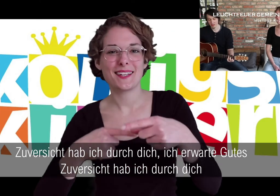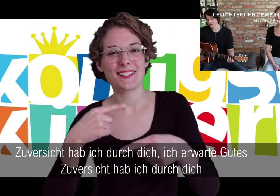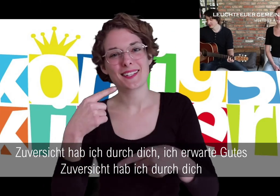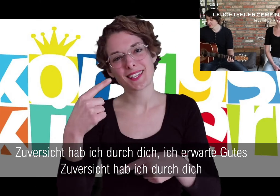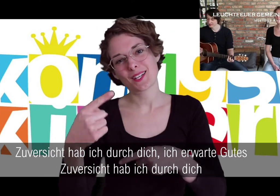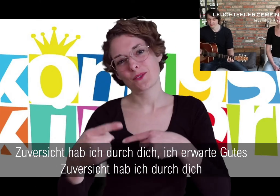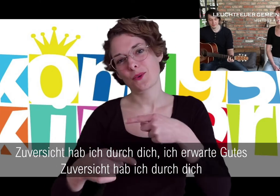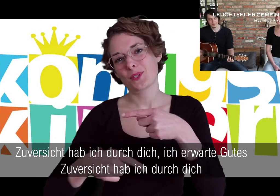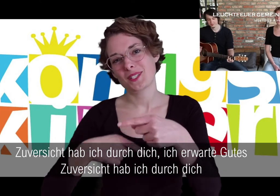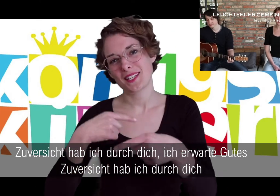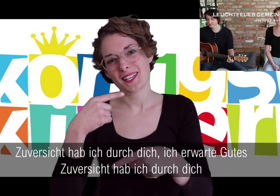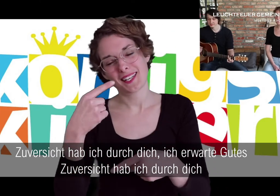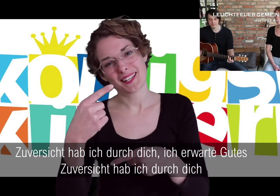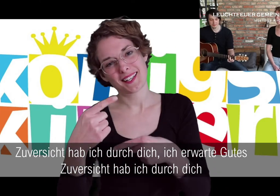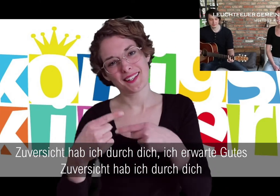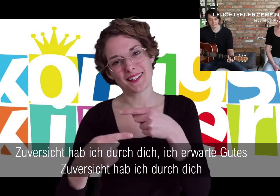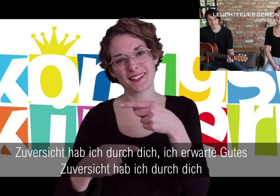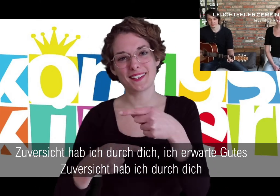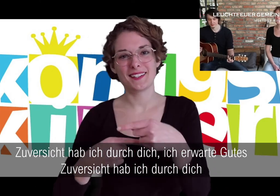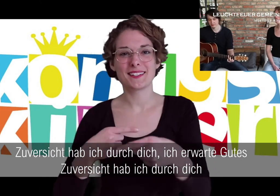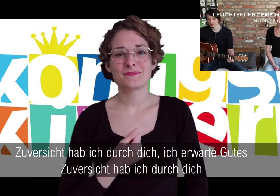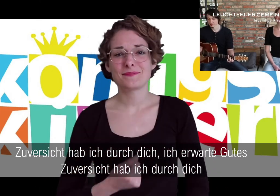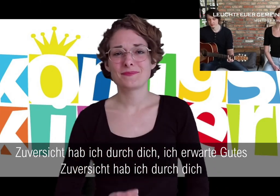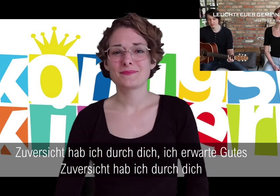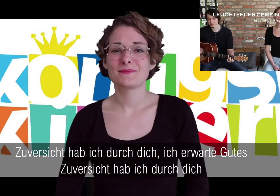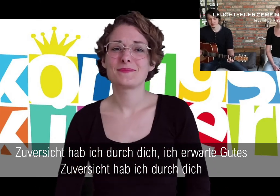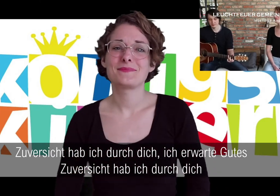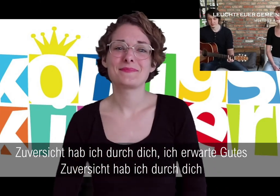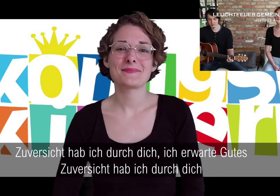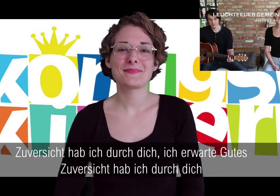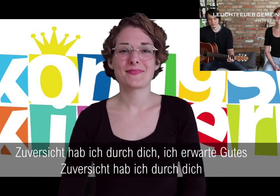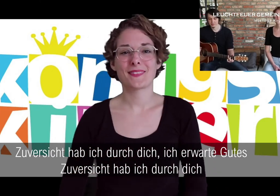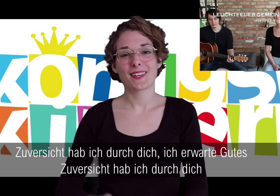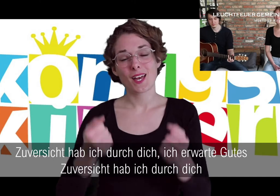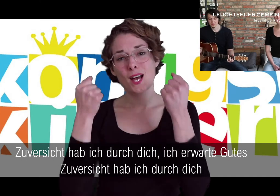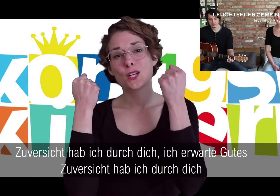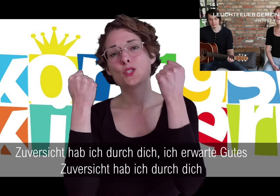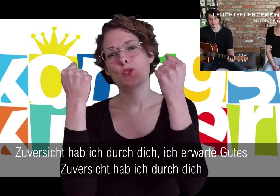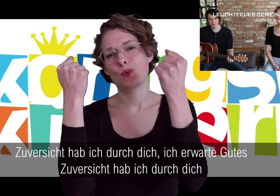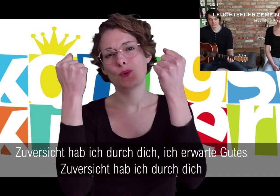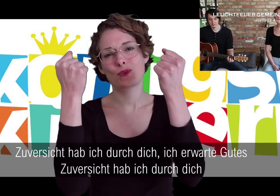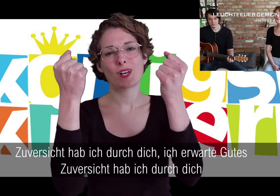hab ich durch dich, Zuversicht.